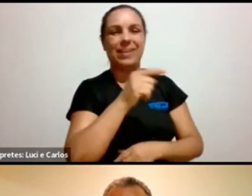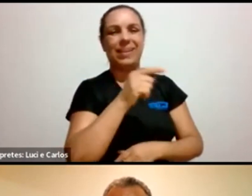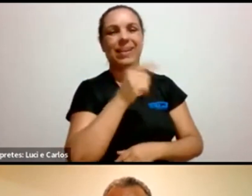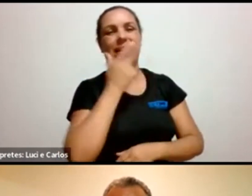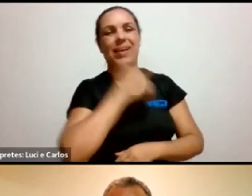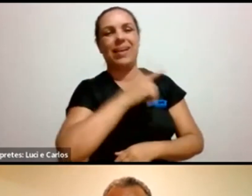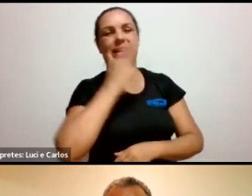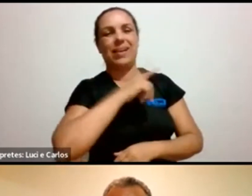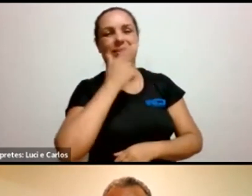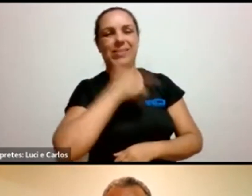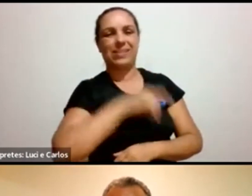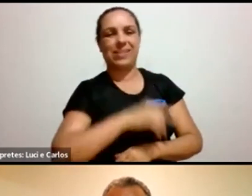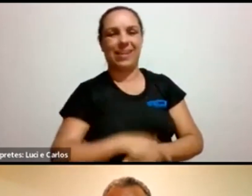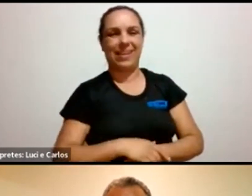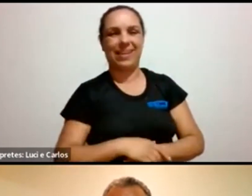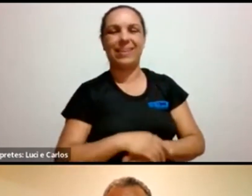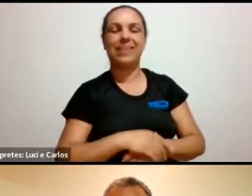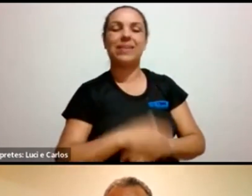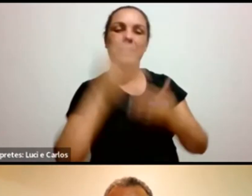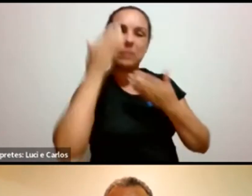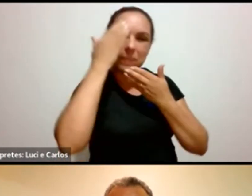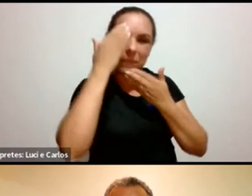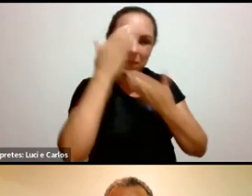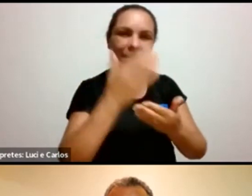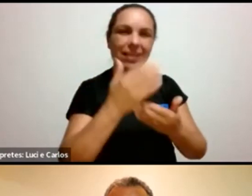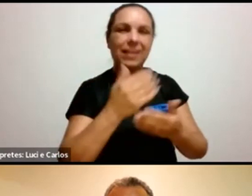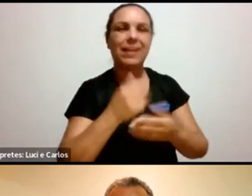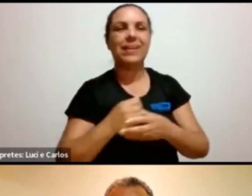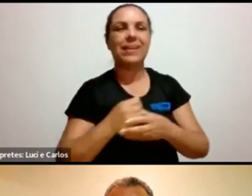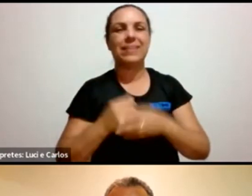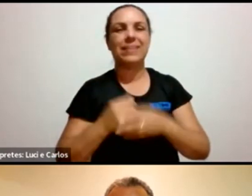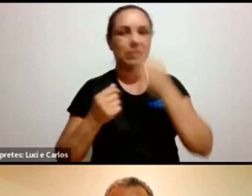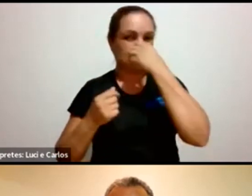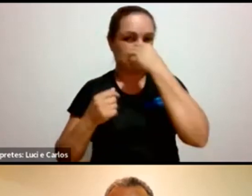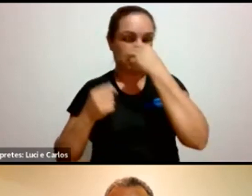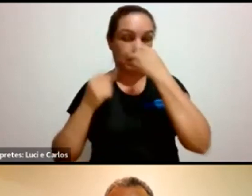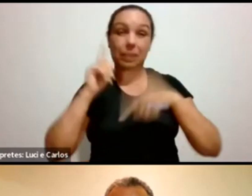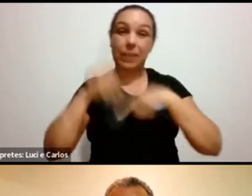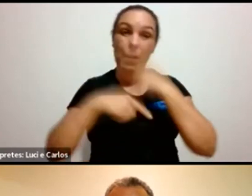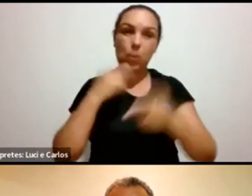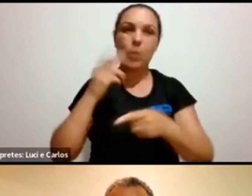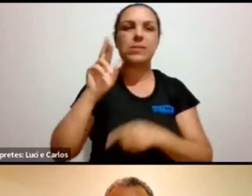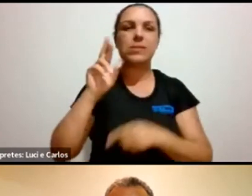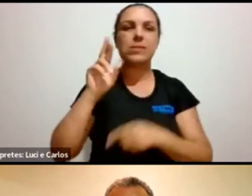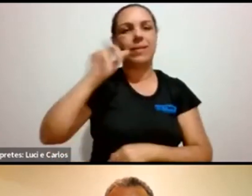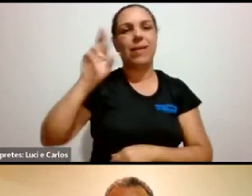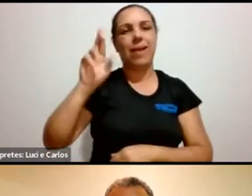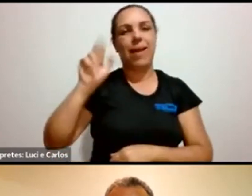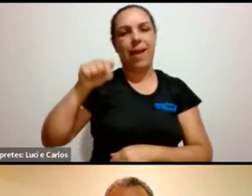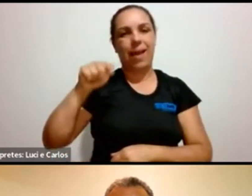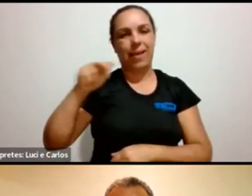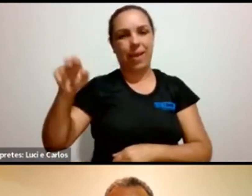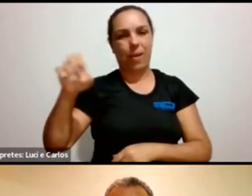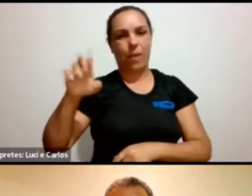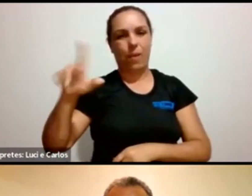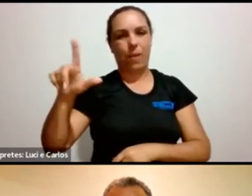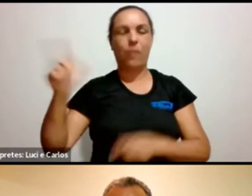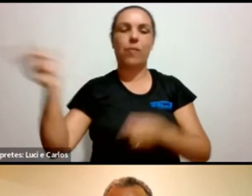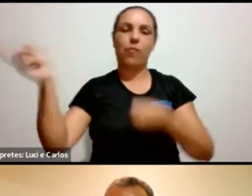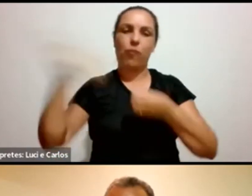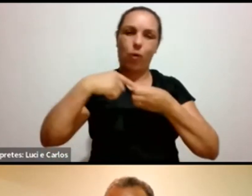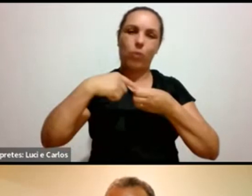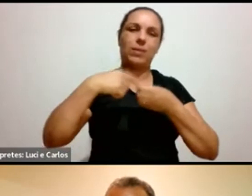Ela vai esclarecer essa questão que a Raquel vai responder depois, né, na introdução da